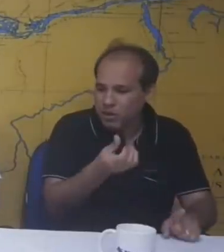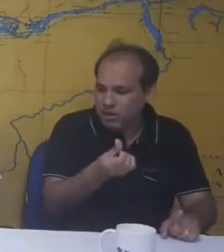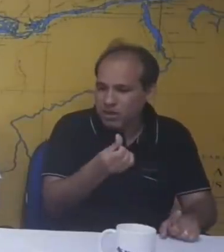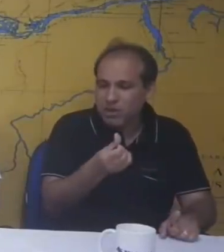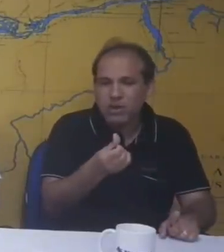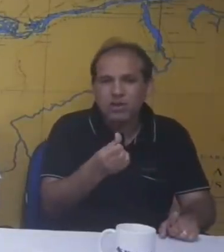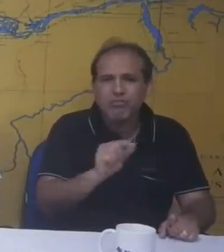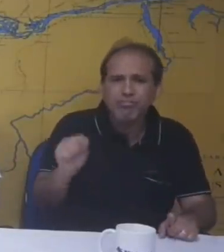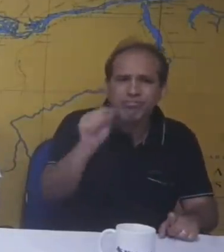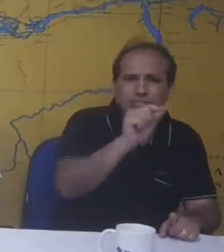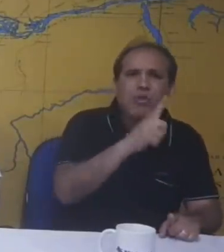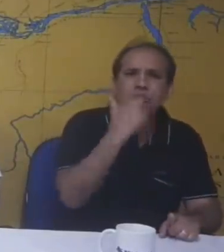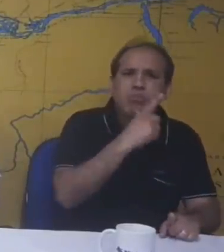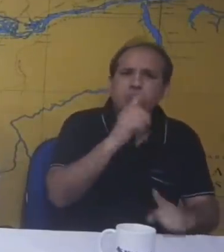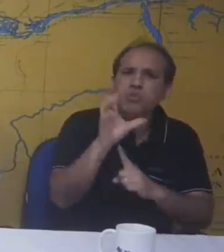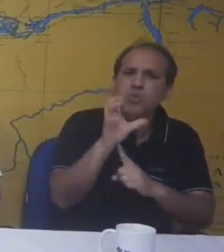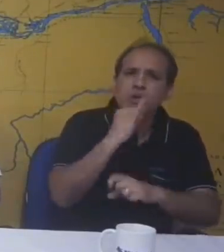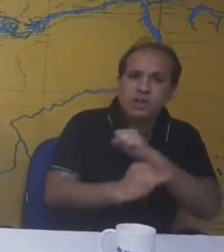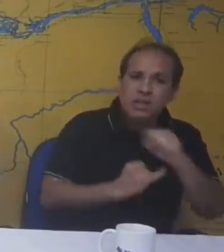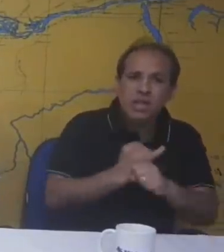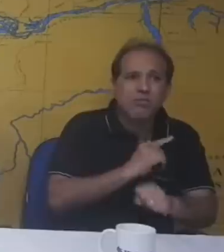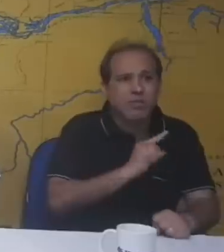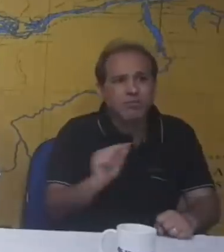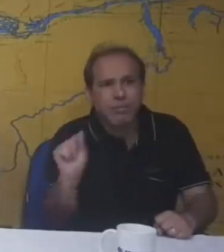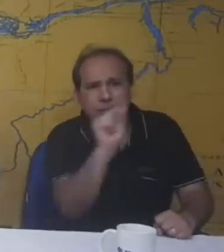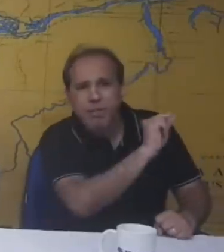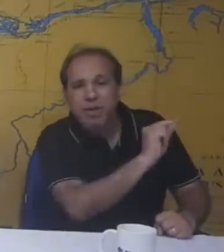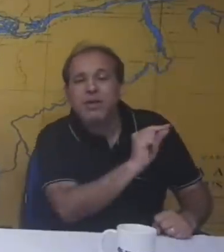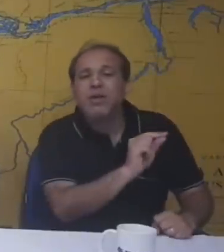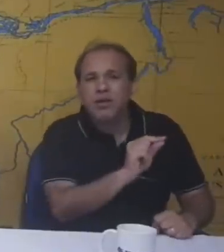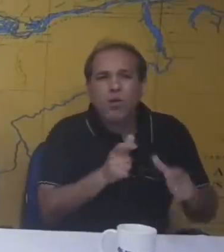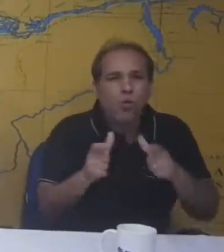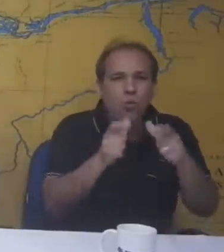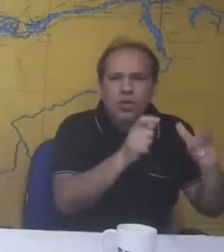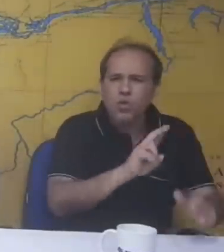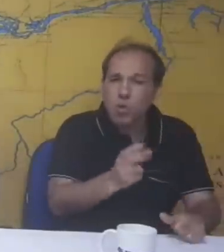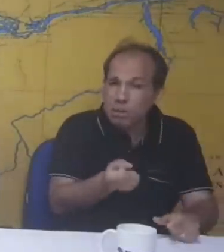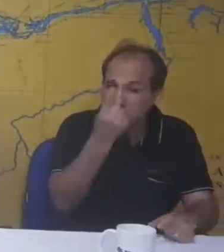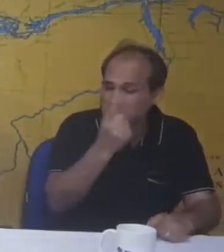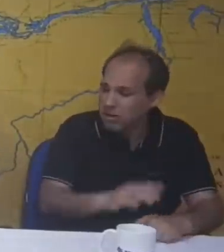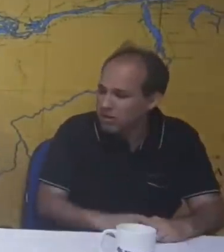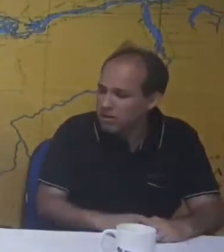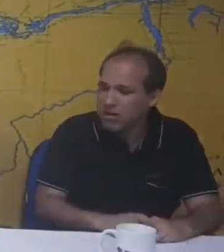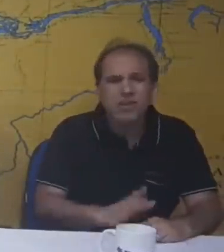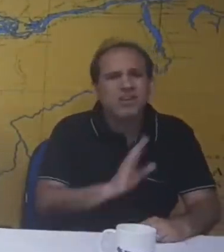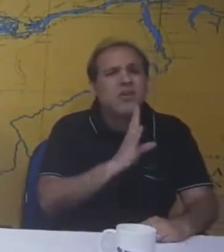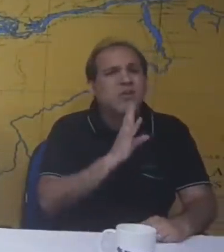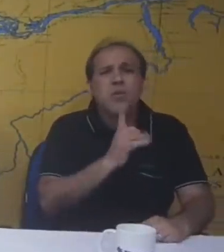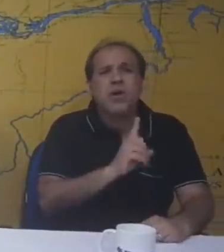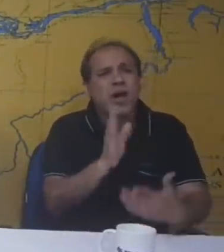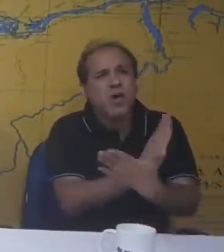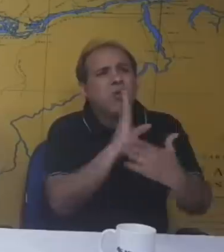de internet. Algumas localidades aqui, só para curiosidade, né? Os nomes meio esquisitos aqui, né? A gente não está muito familiarizado,